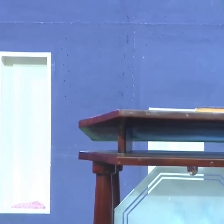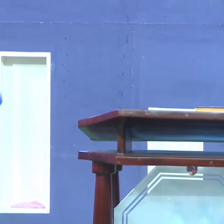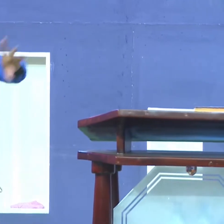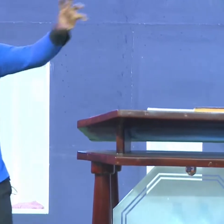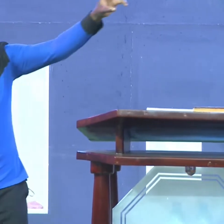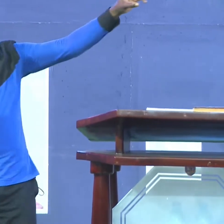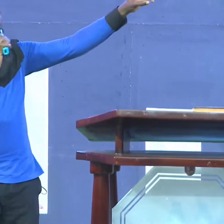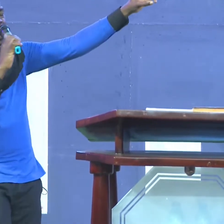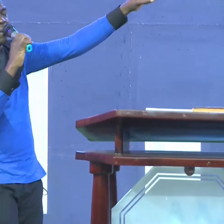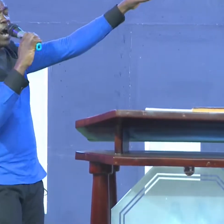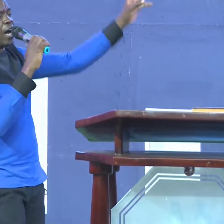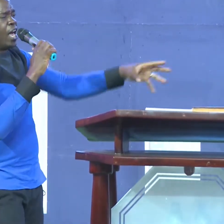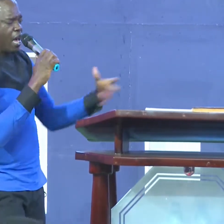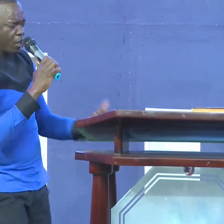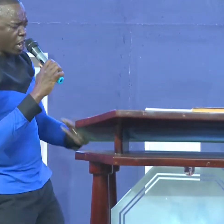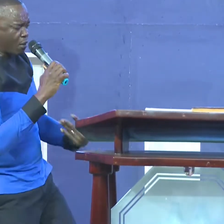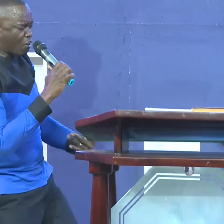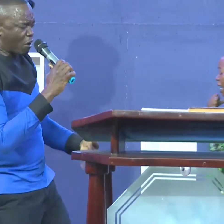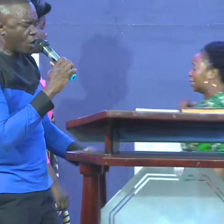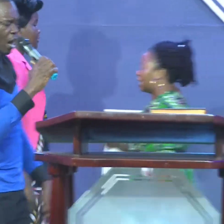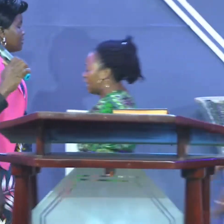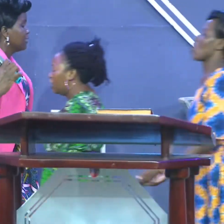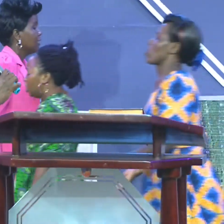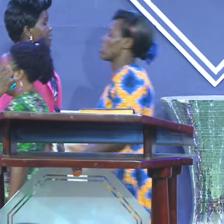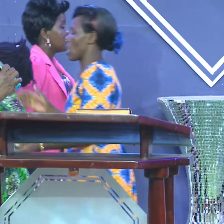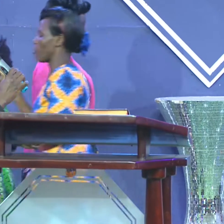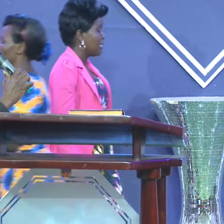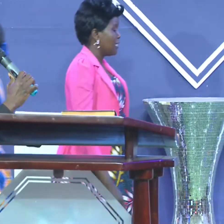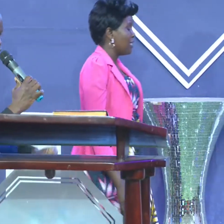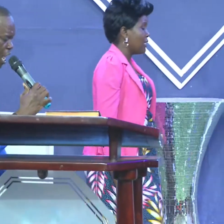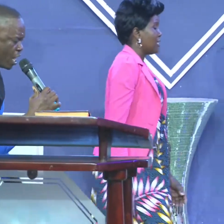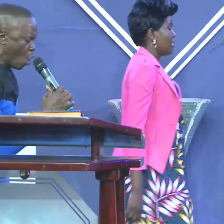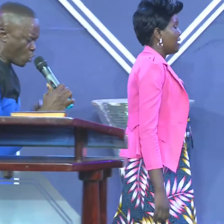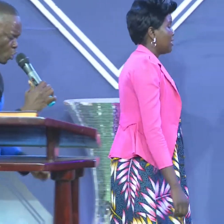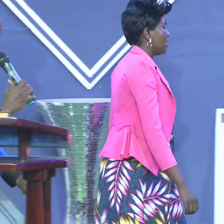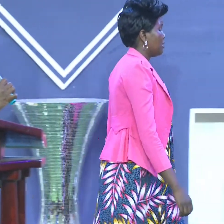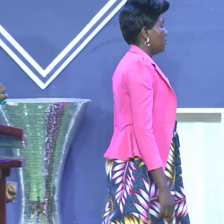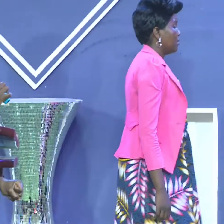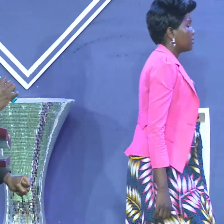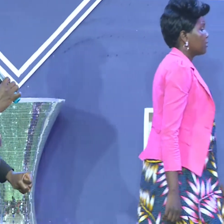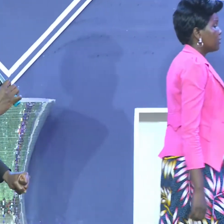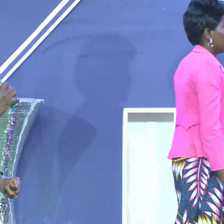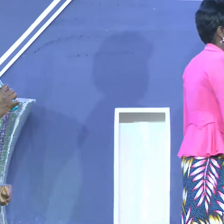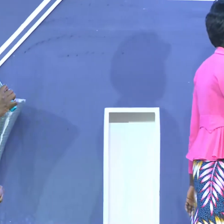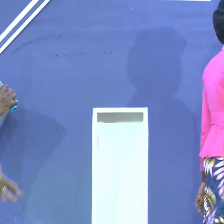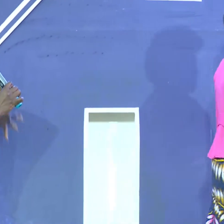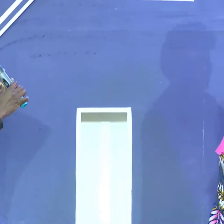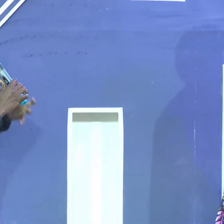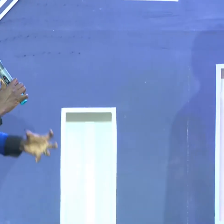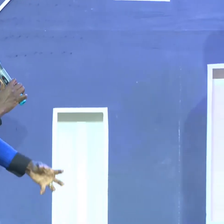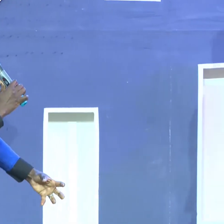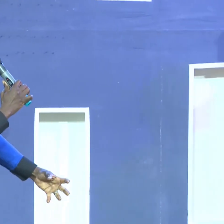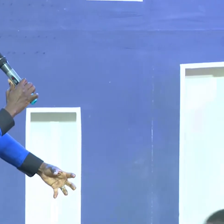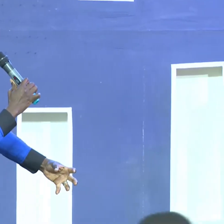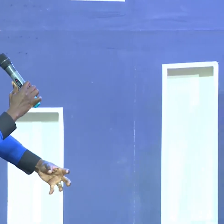wabiongede Iti kwa mwene mukama Evigere biyafwa mukama Tato minunula Onunule vigere biya muganda wangoyo